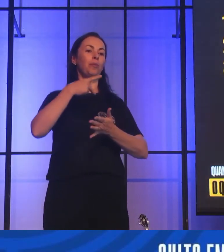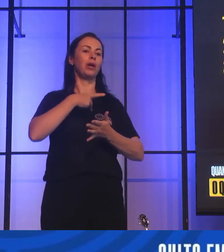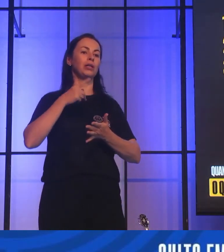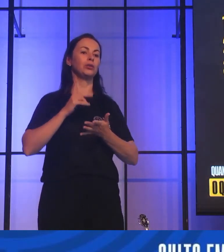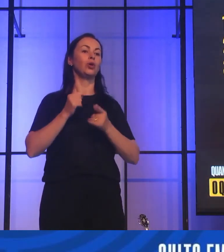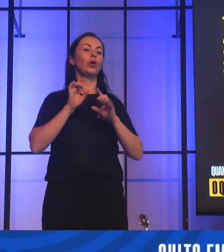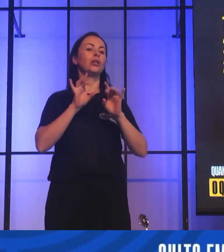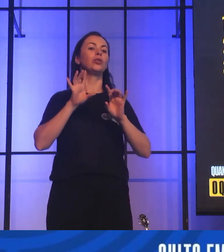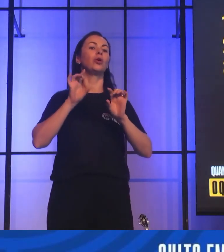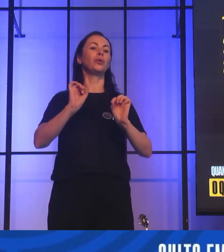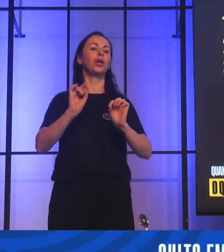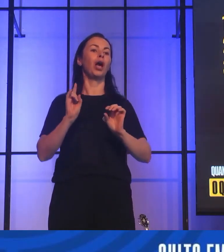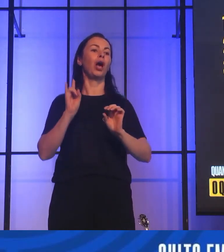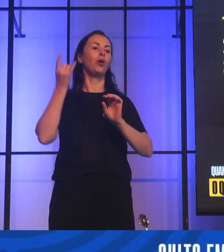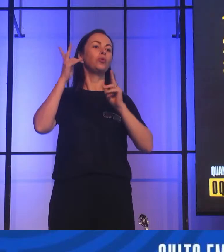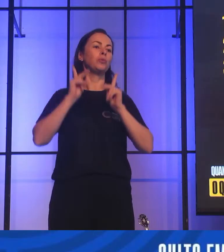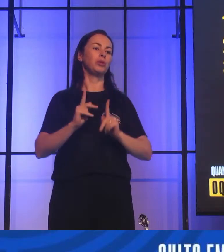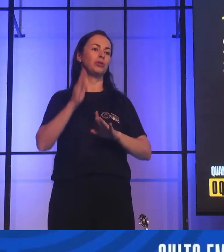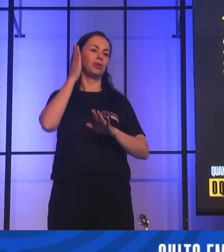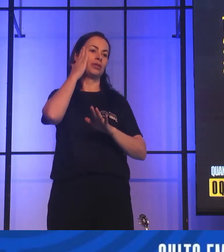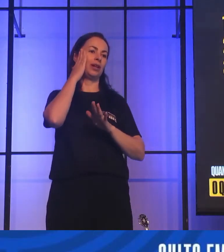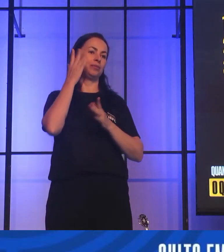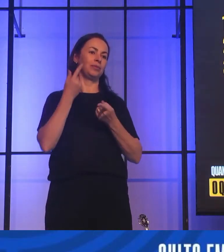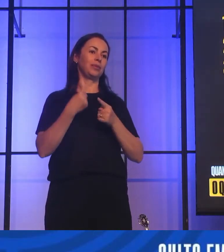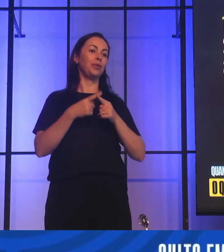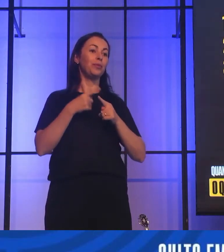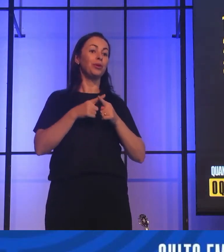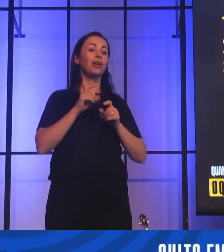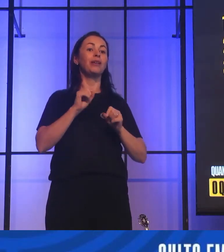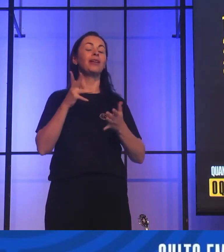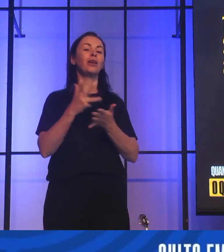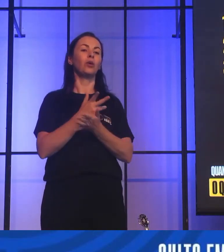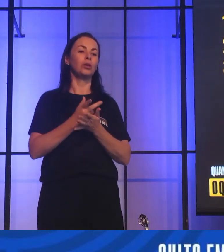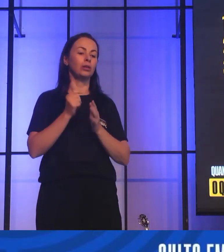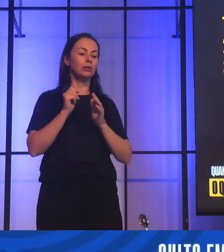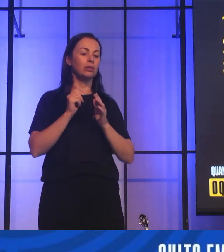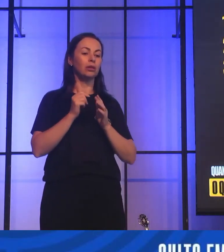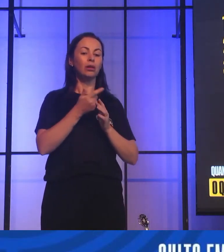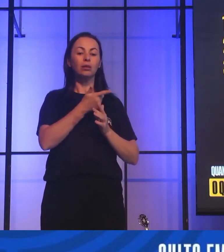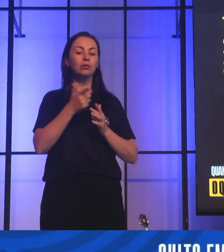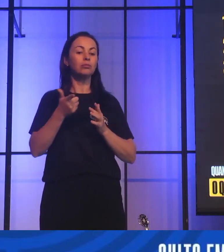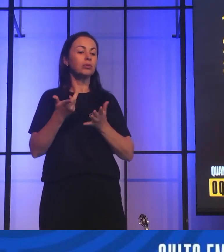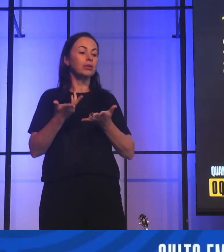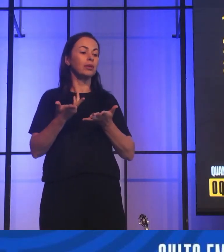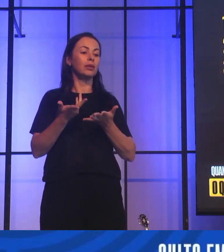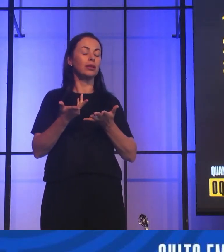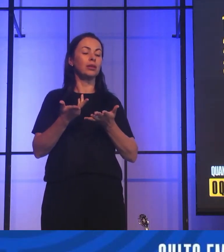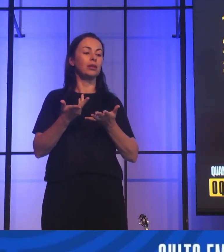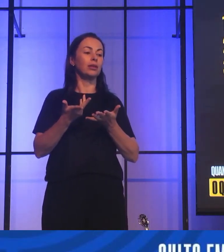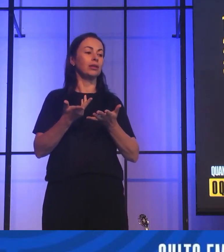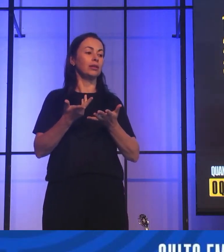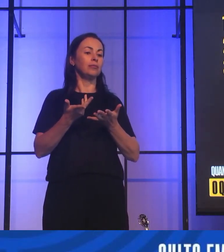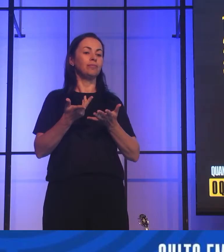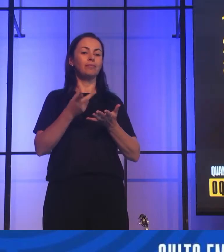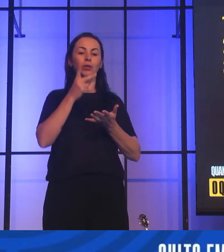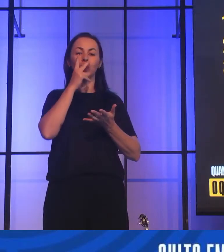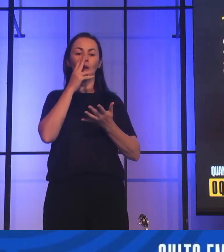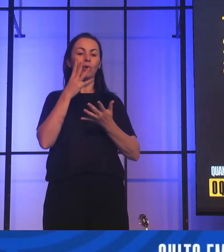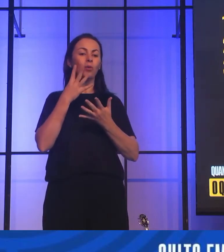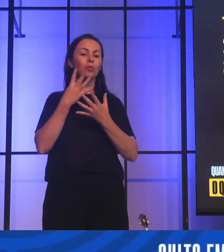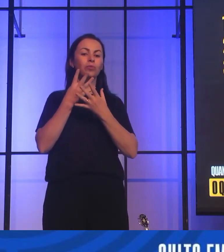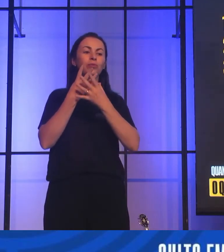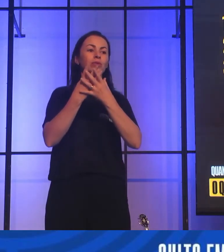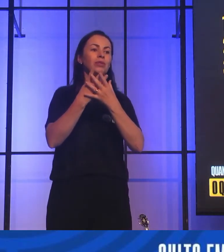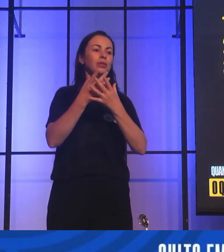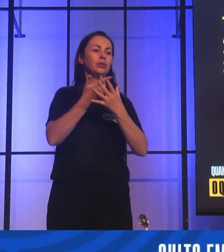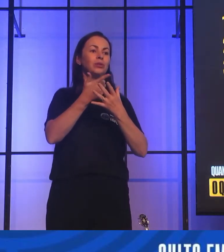falar porque já sabem que a gente sabe. Então não houve uma confissão, não houve